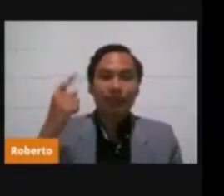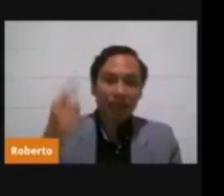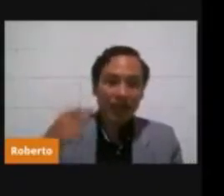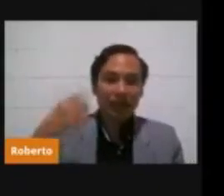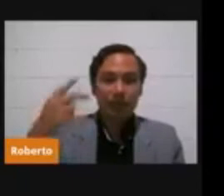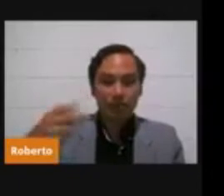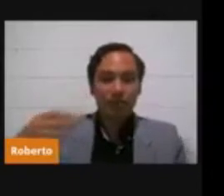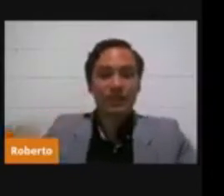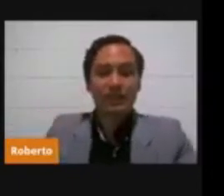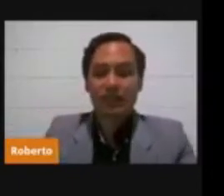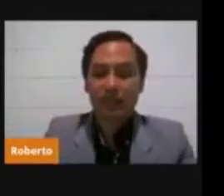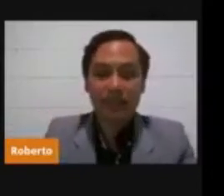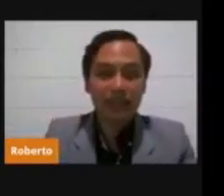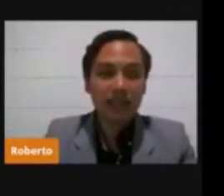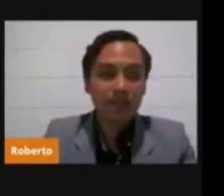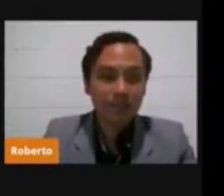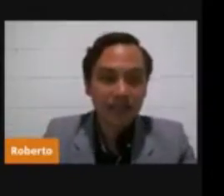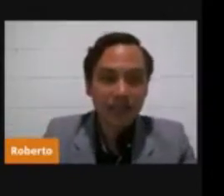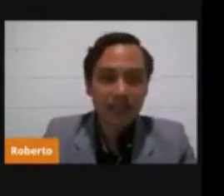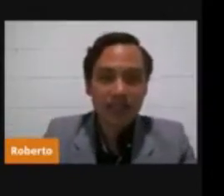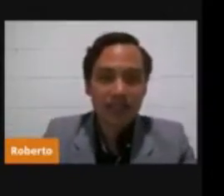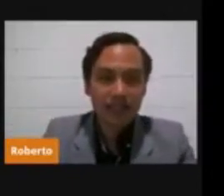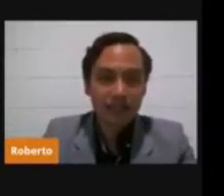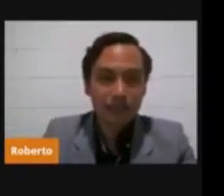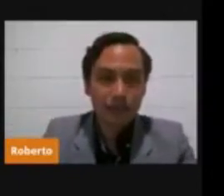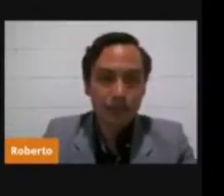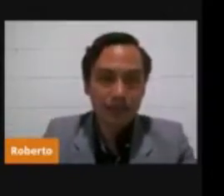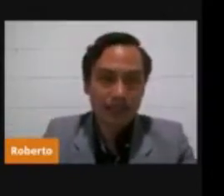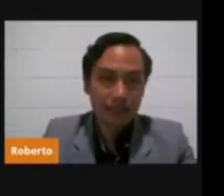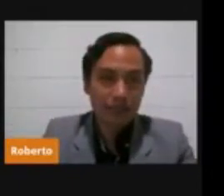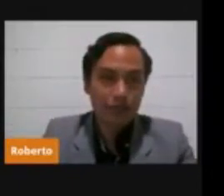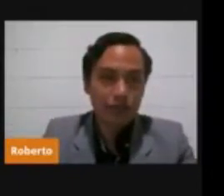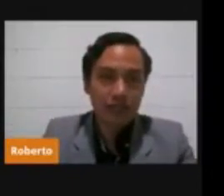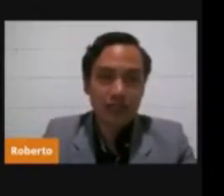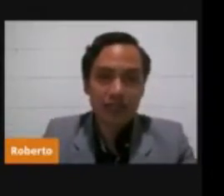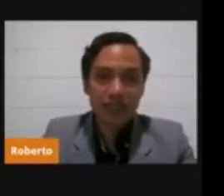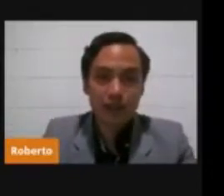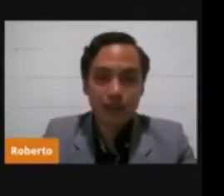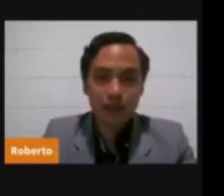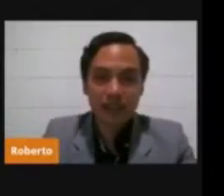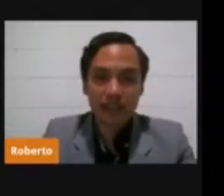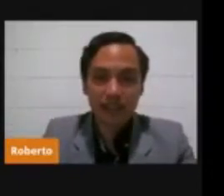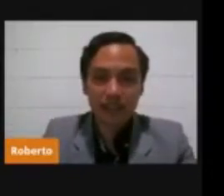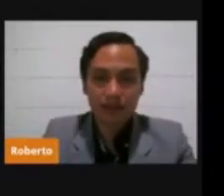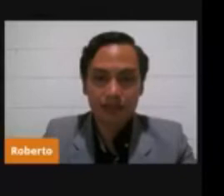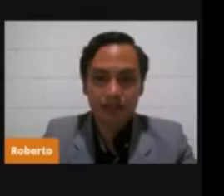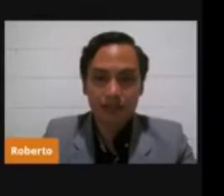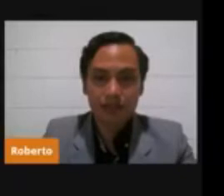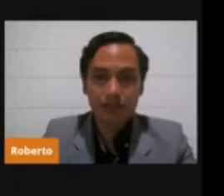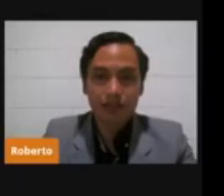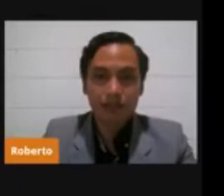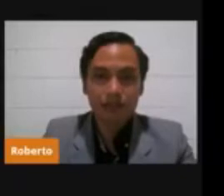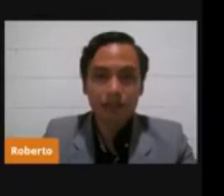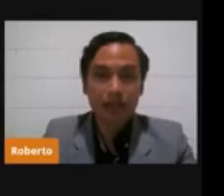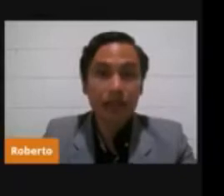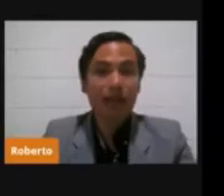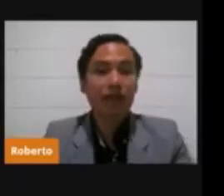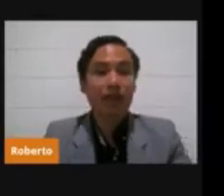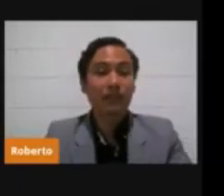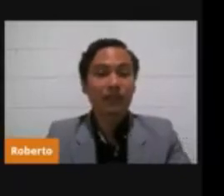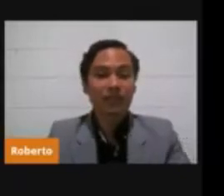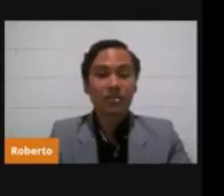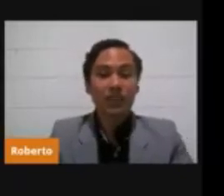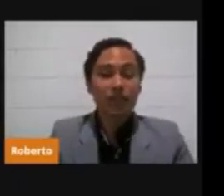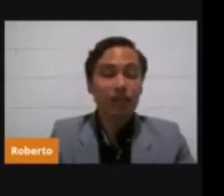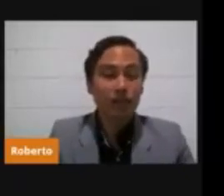tratar de curar a las personas y hacerlas para que funcionen y sean productivas.